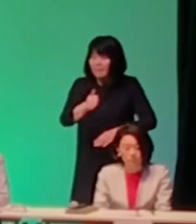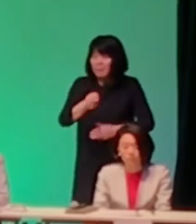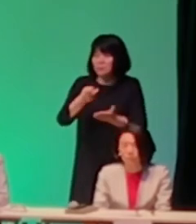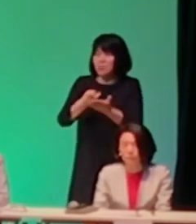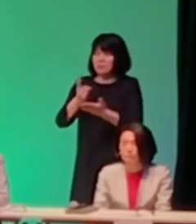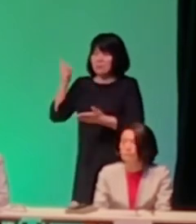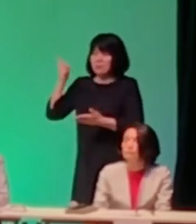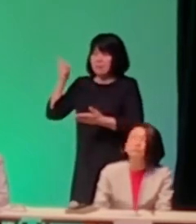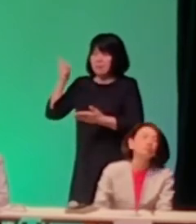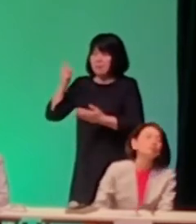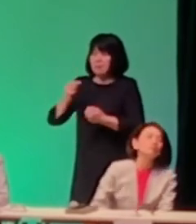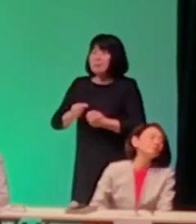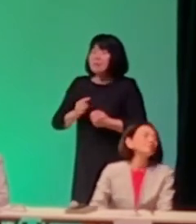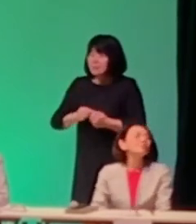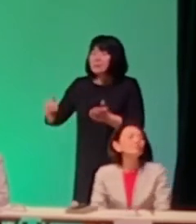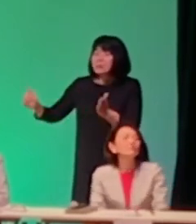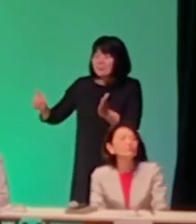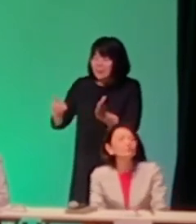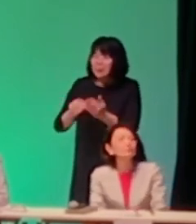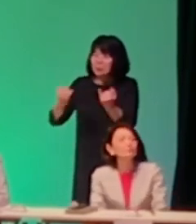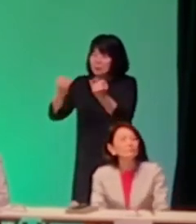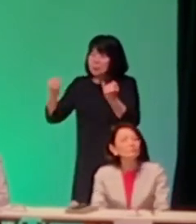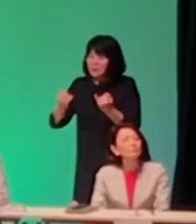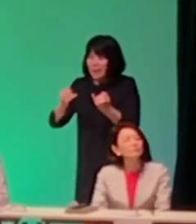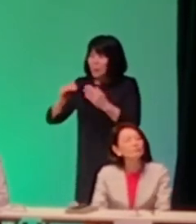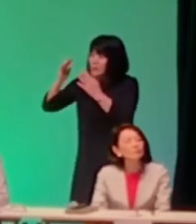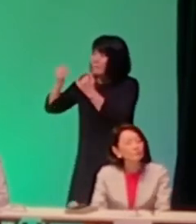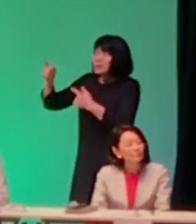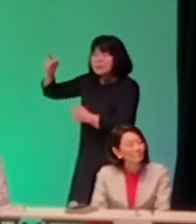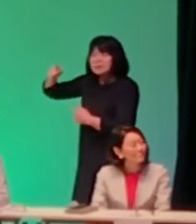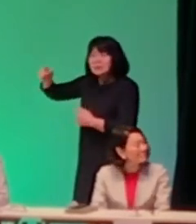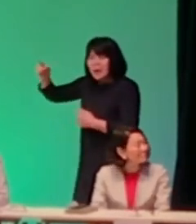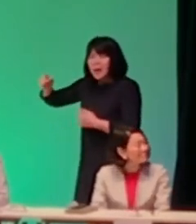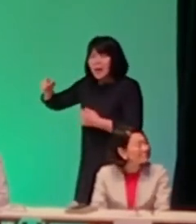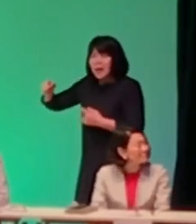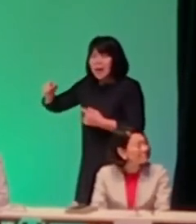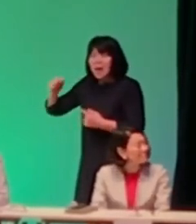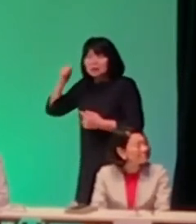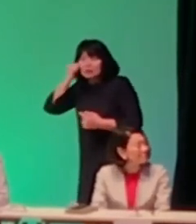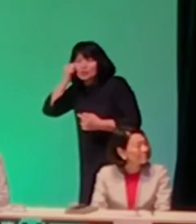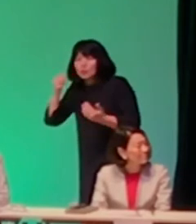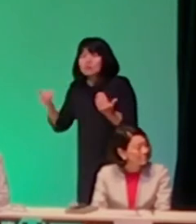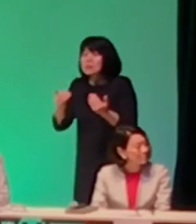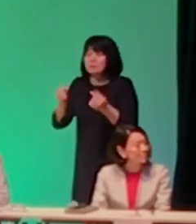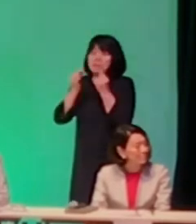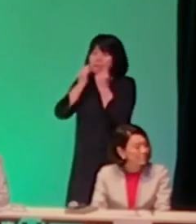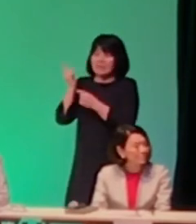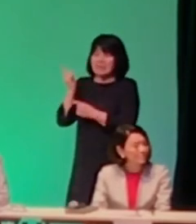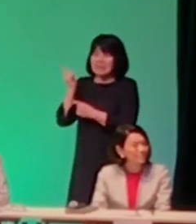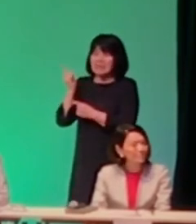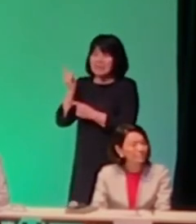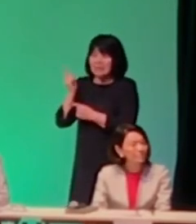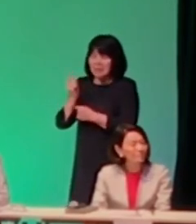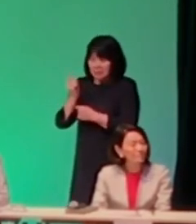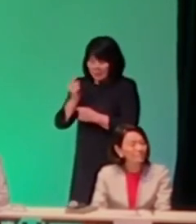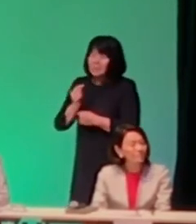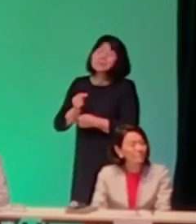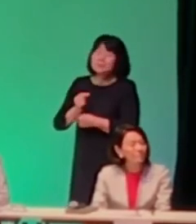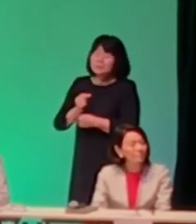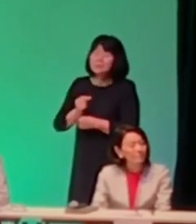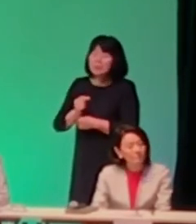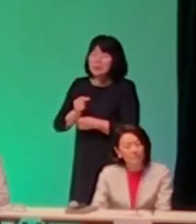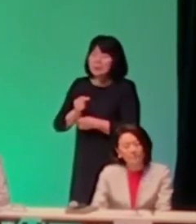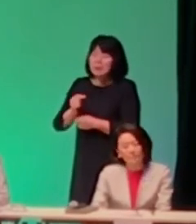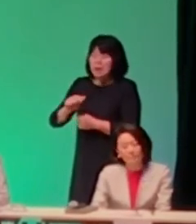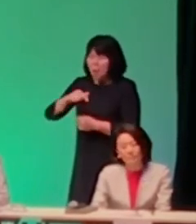ておりましたので、それまで の女性の先輩たちは宿直勤務はありませんでしたし、夜に大きな